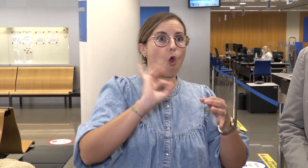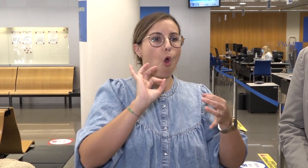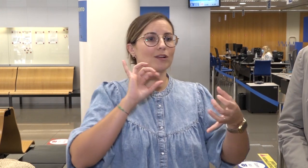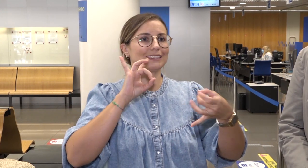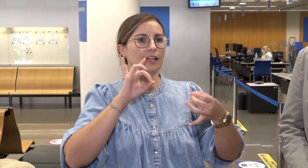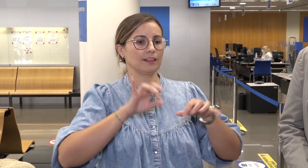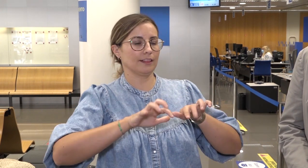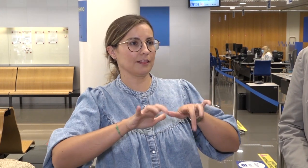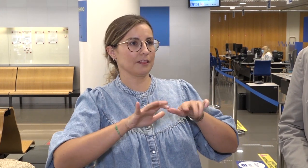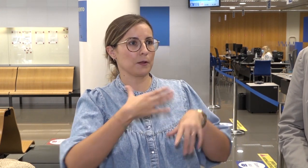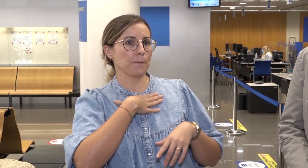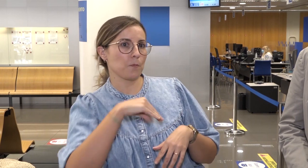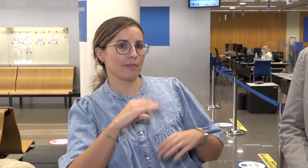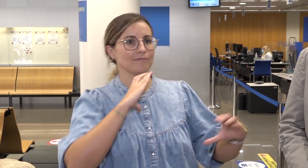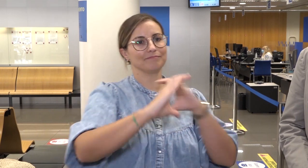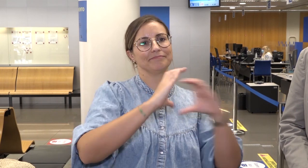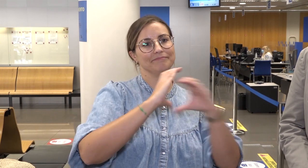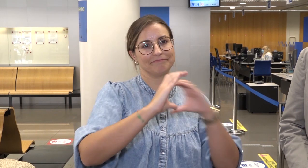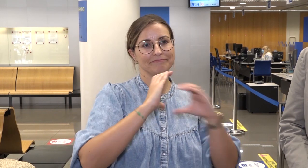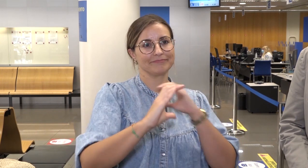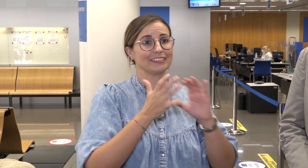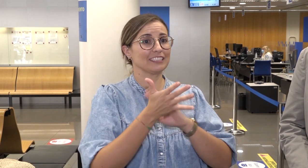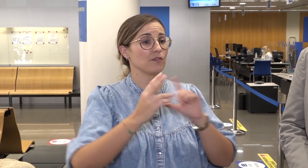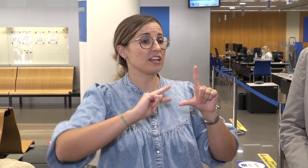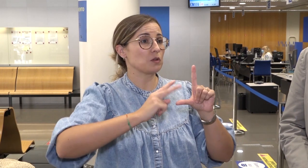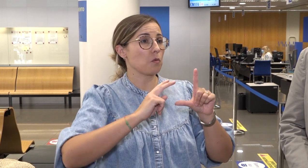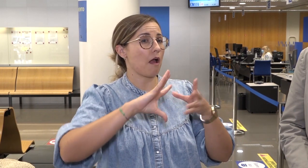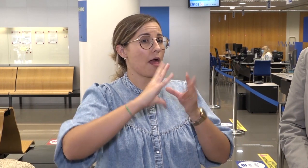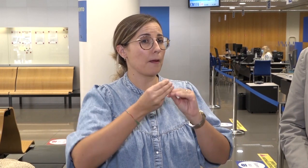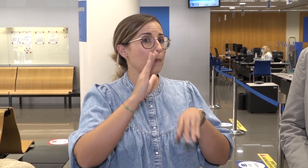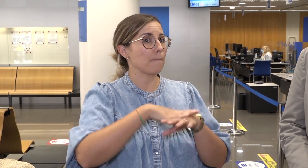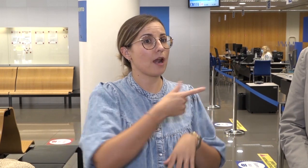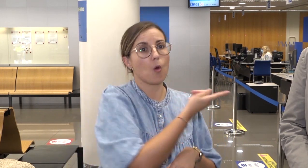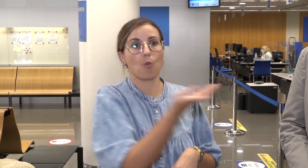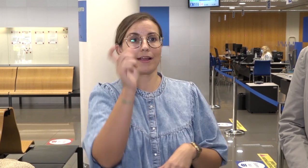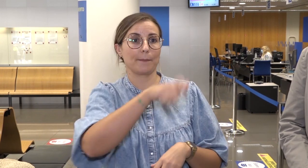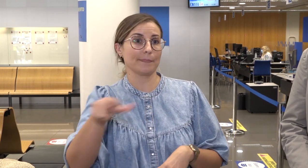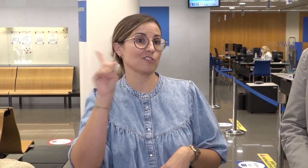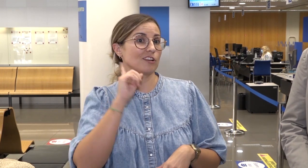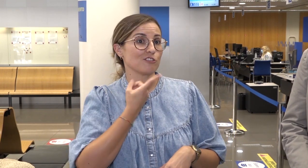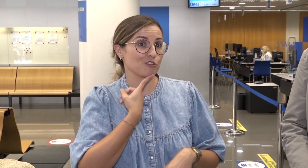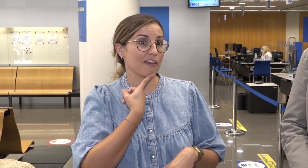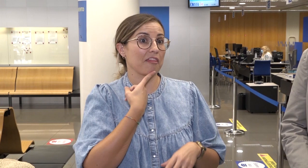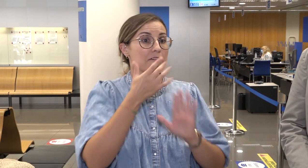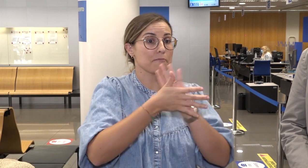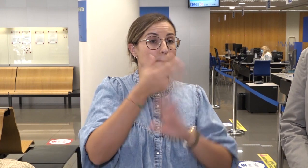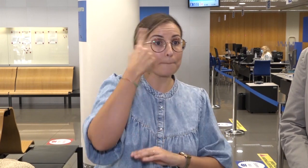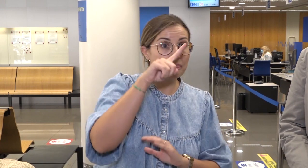signos a través de una videollamada o a través de un videochat y bueno, pues estamos, como decía, en